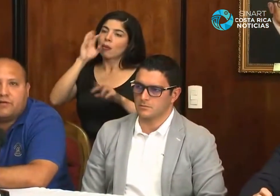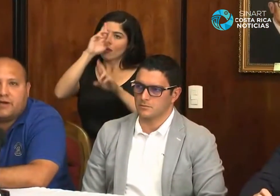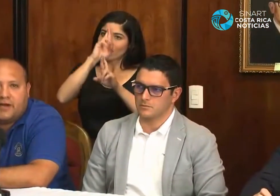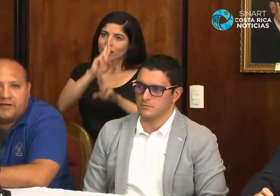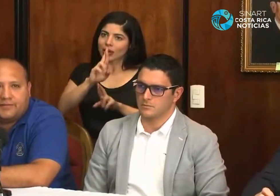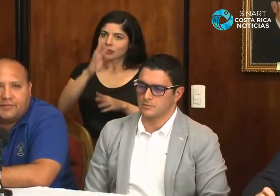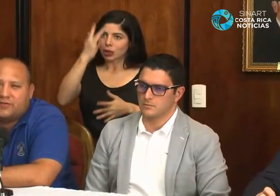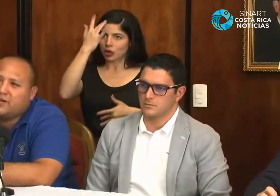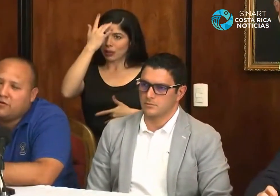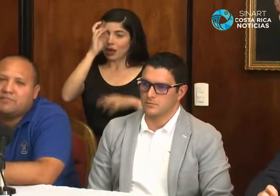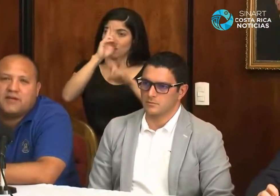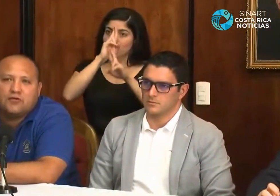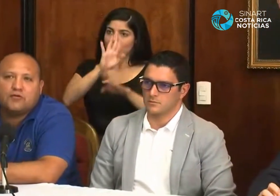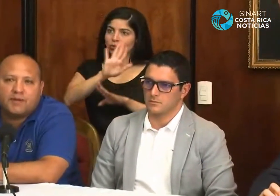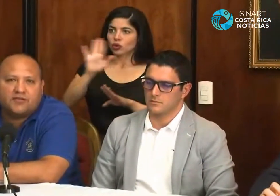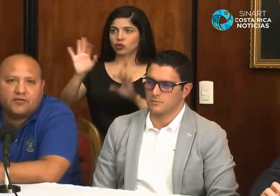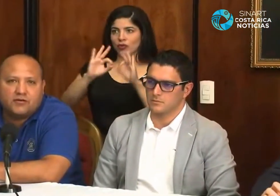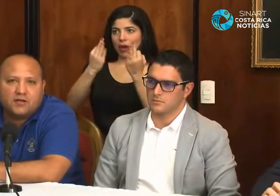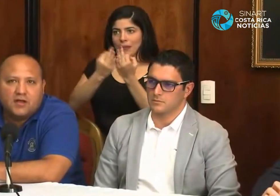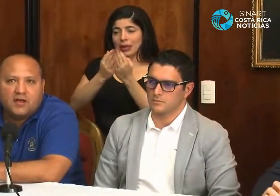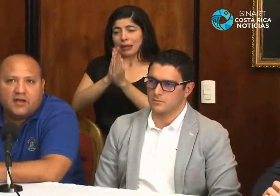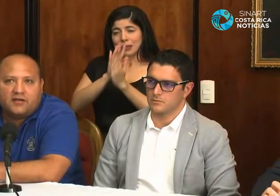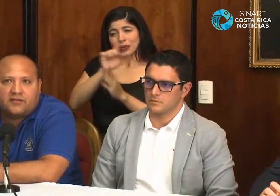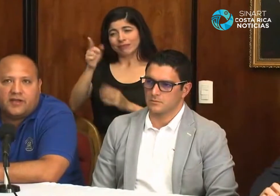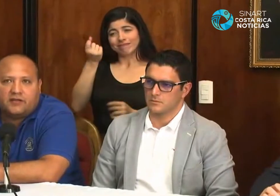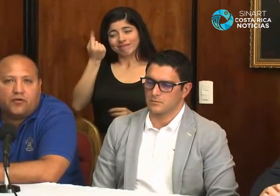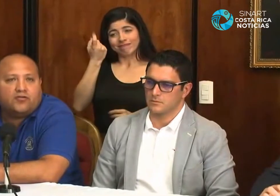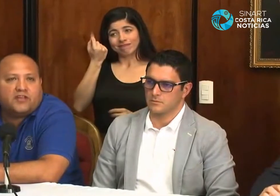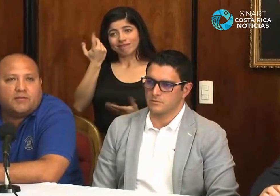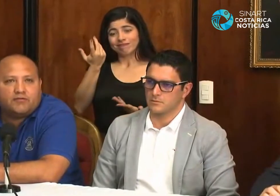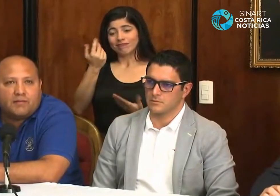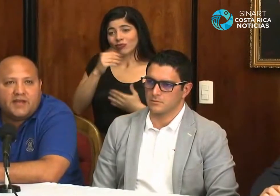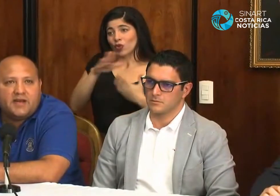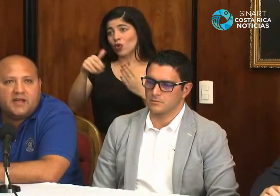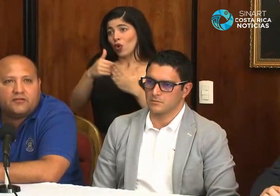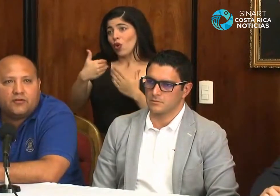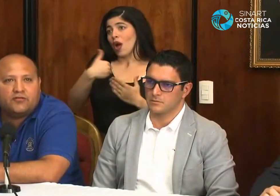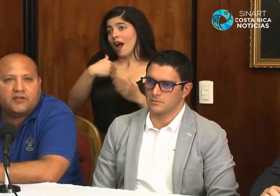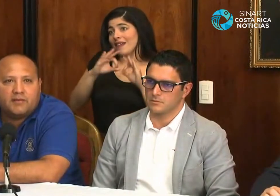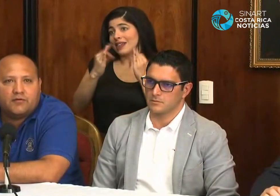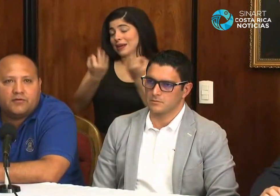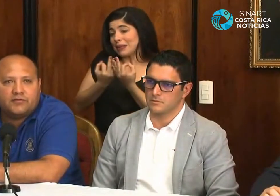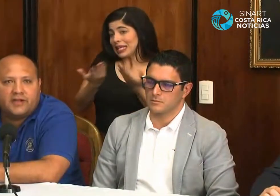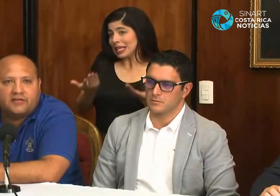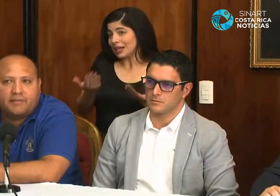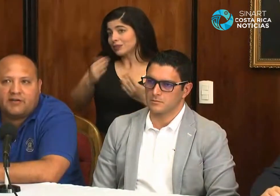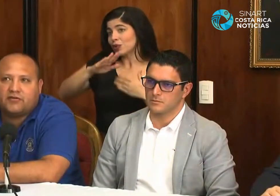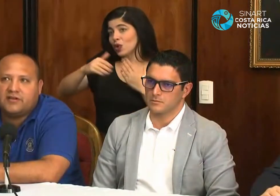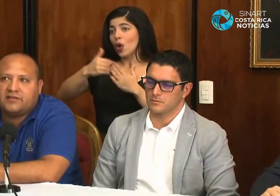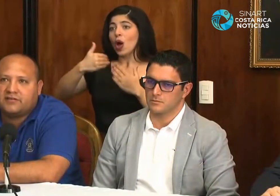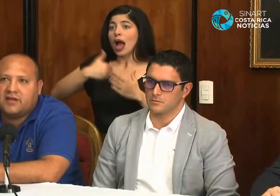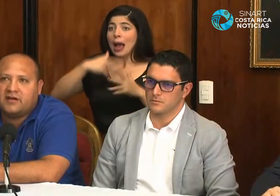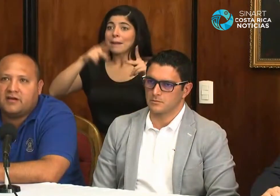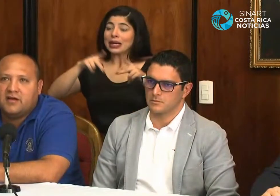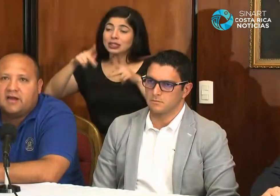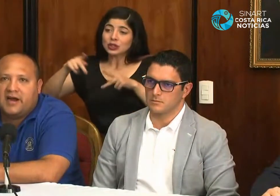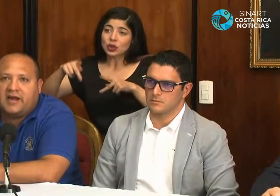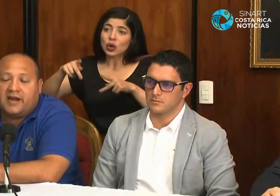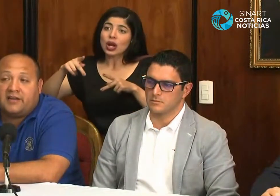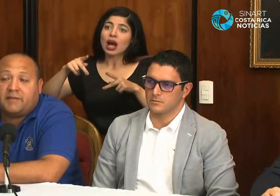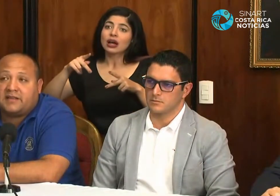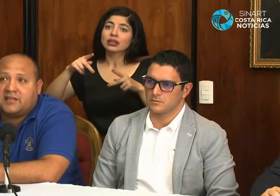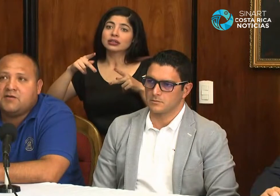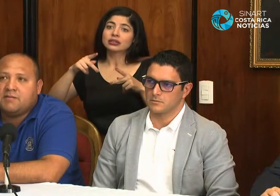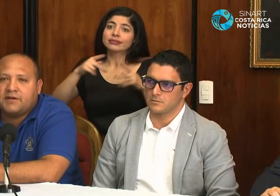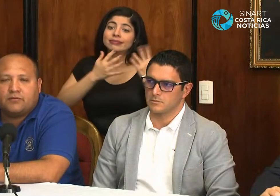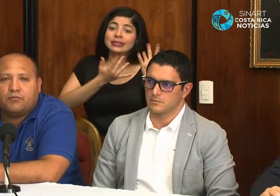pacientes y a sus familiares. Entonces ahí yo les pido comprensión. Todos tenemos familia, todos tenemos personas que están